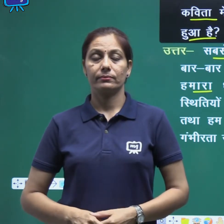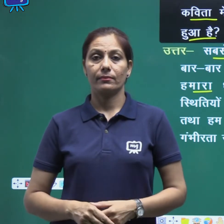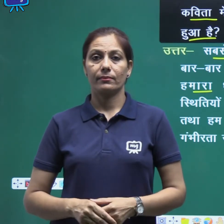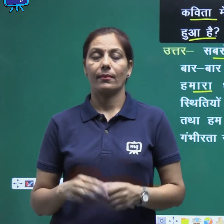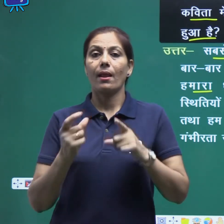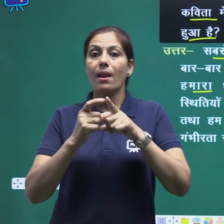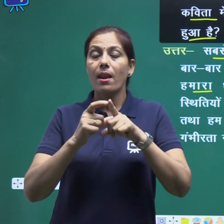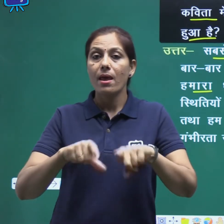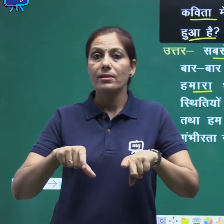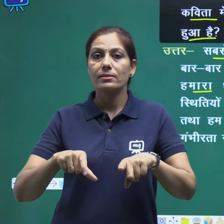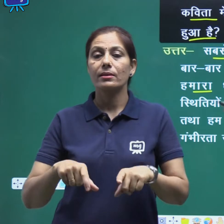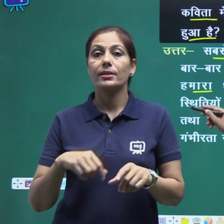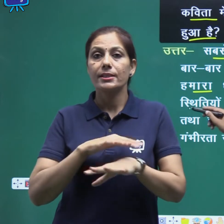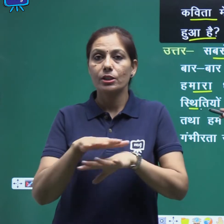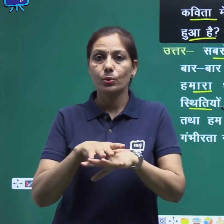खतरनाक स्थितियों की तरफ